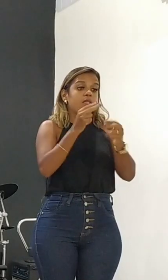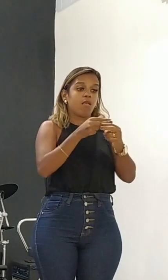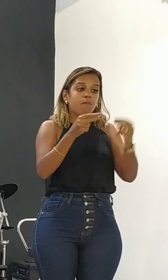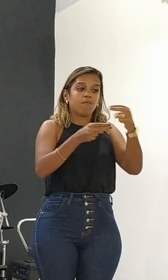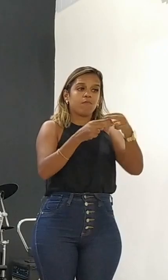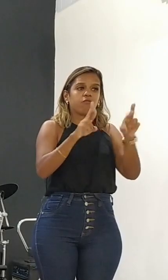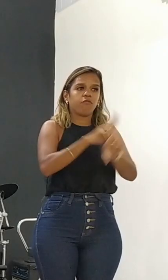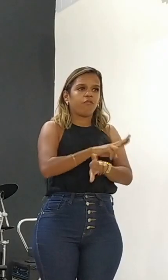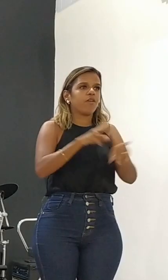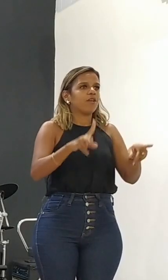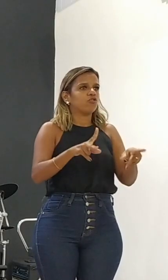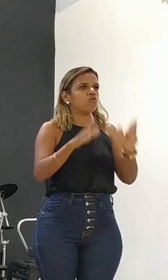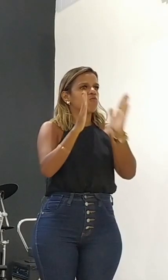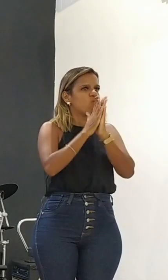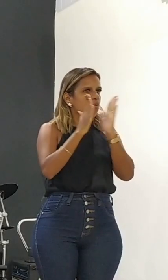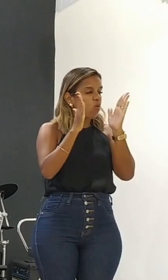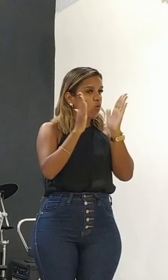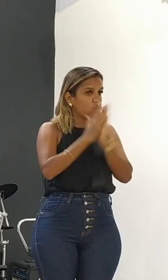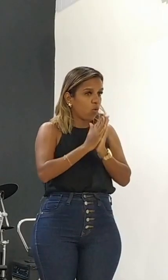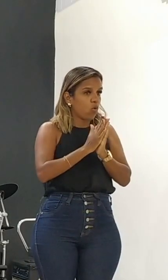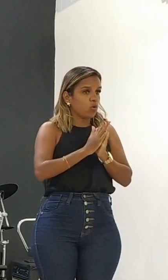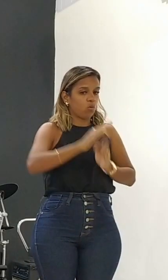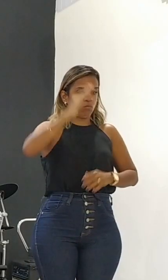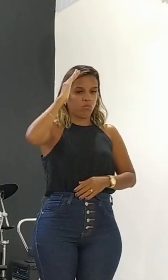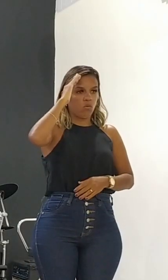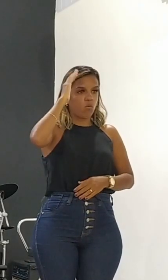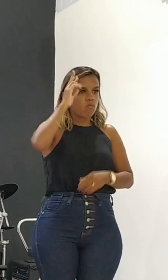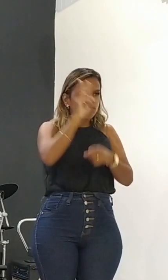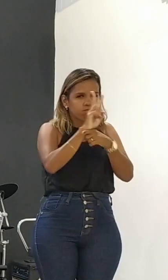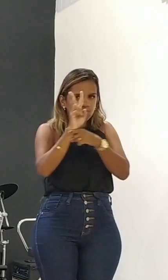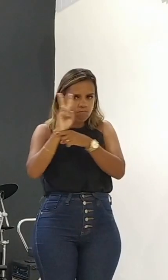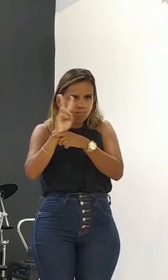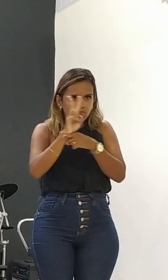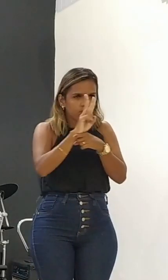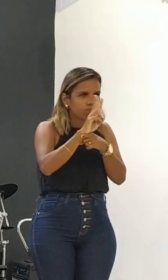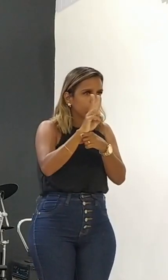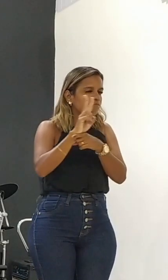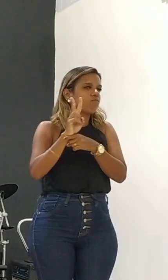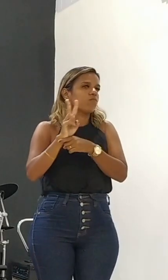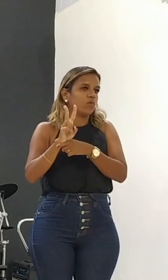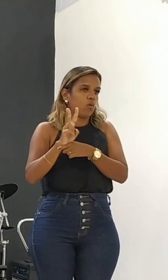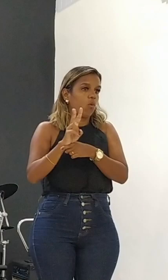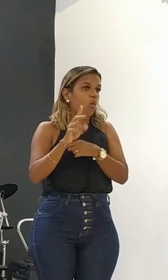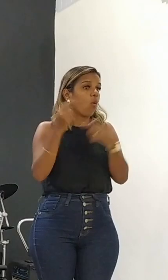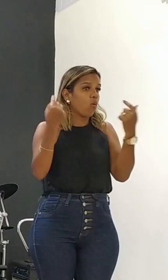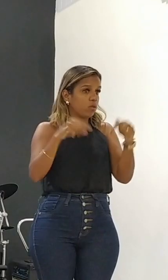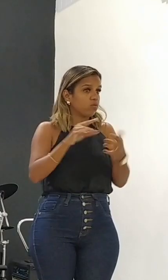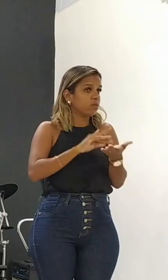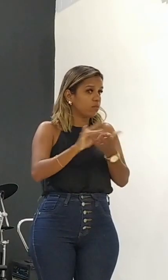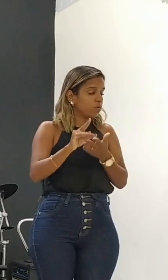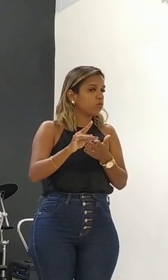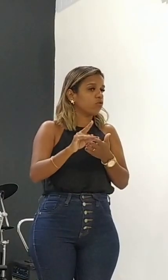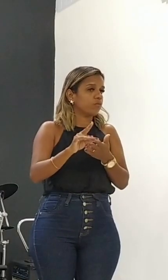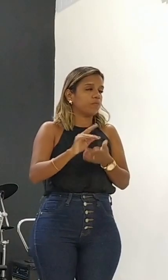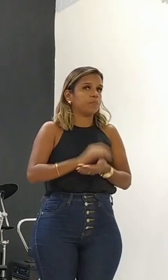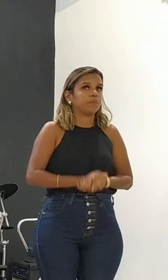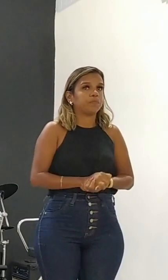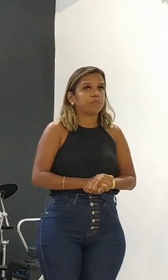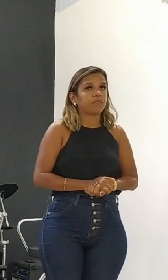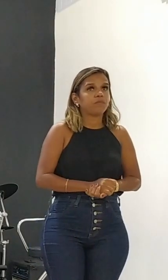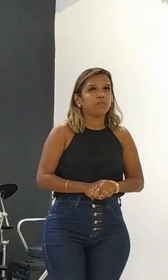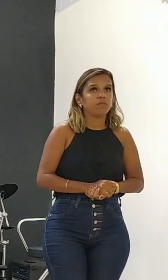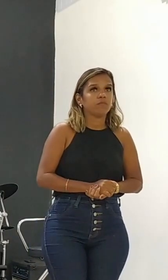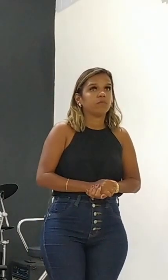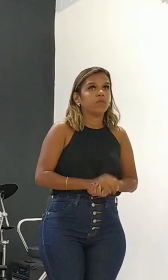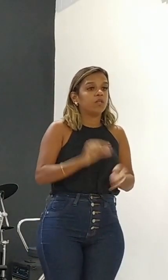colocou guardas vigiando de dia e de noite por causa dos seus inimigos. Então disse Judá, no